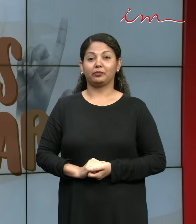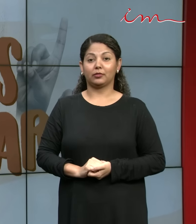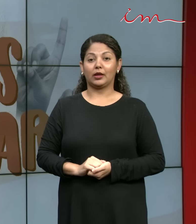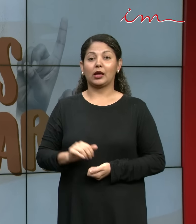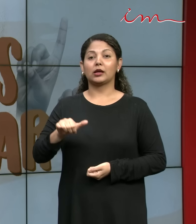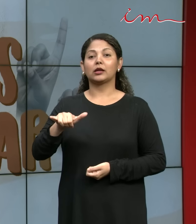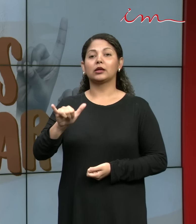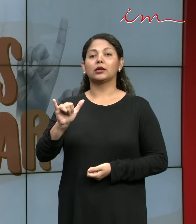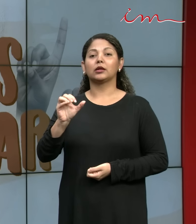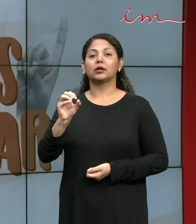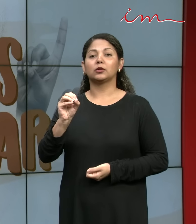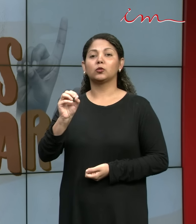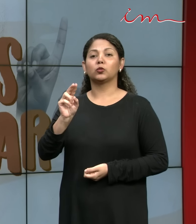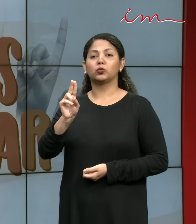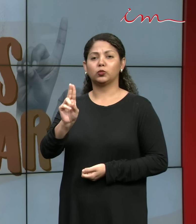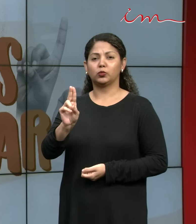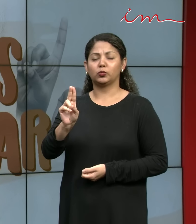Assistindo.